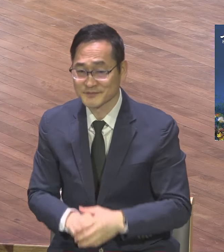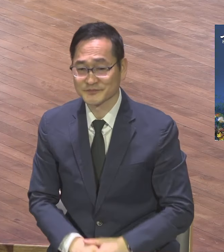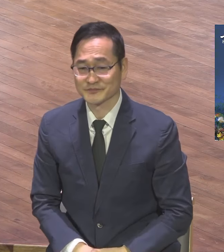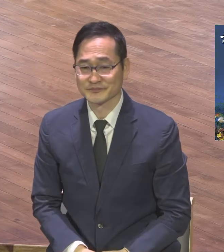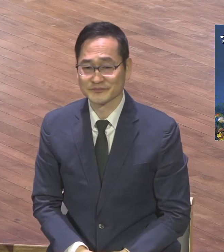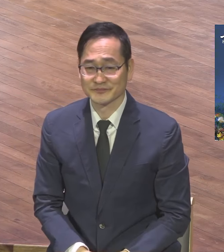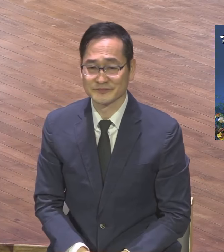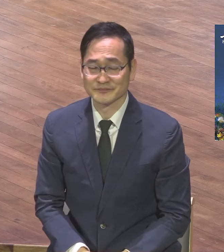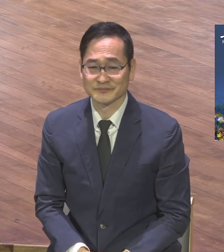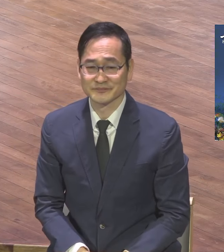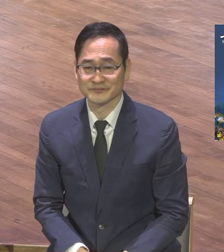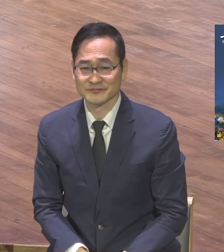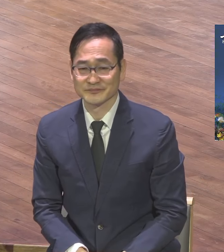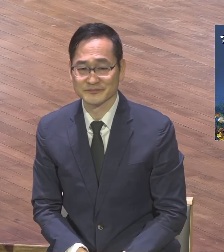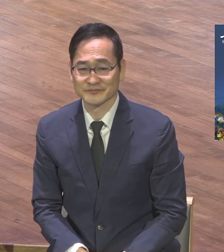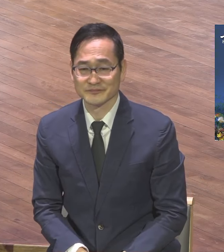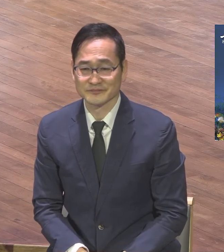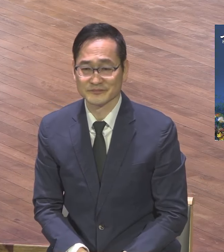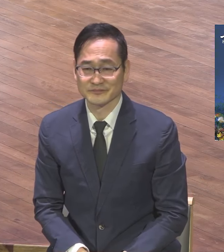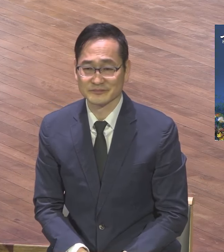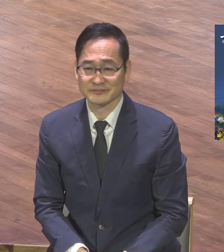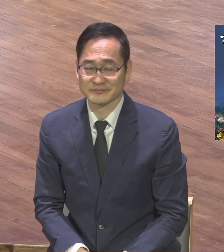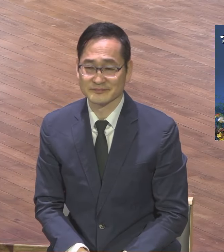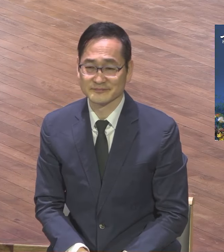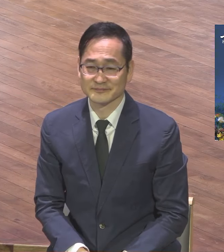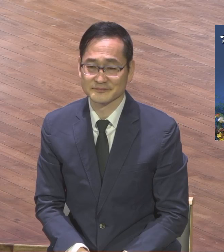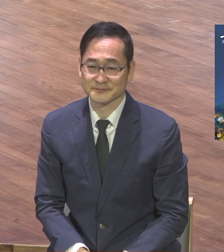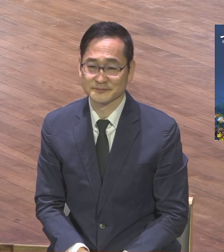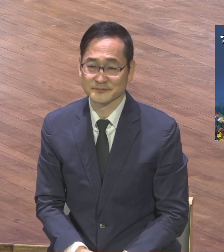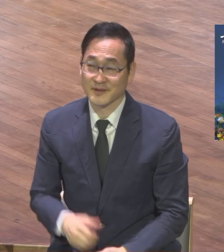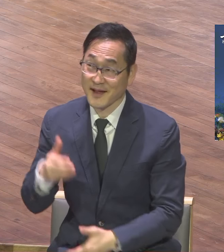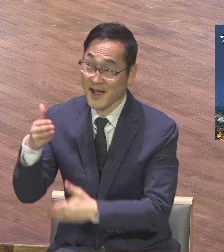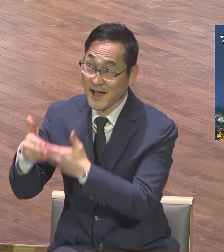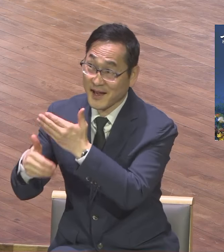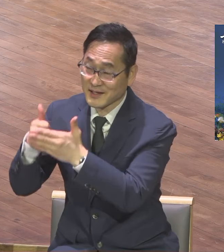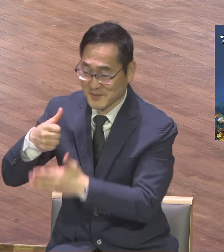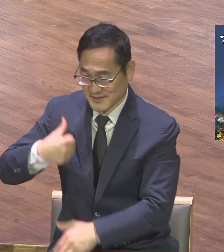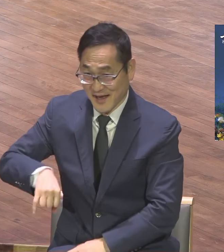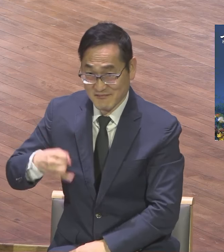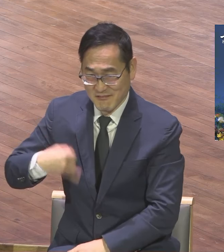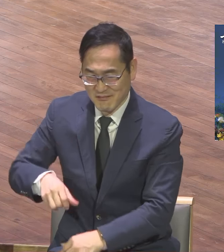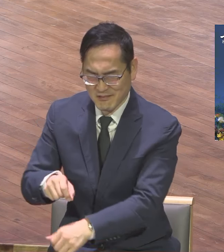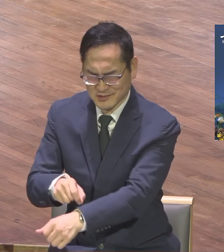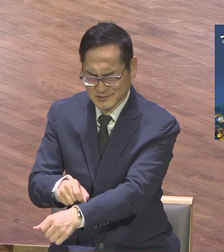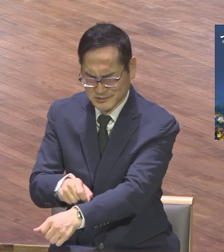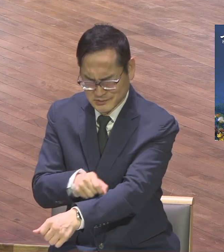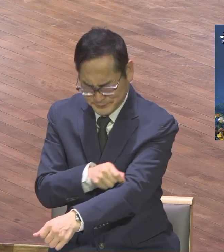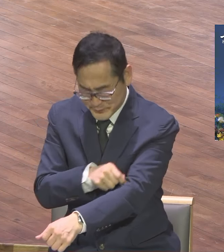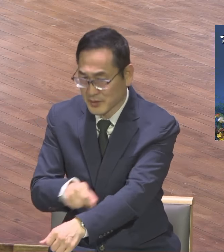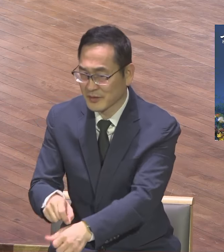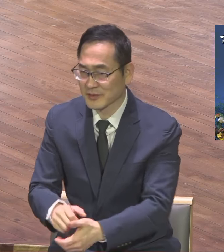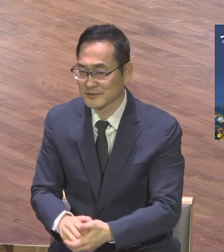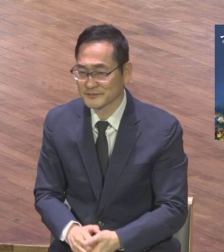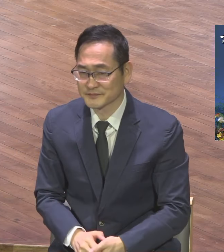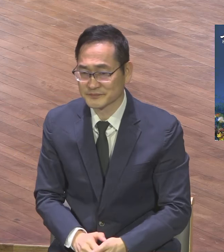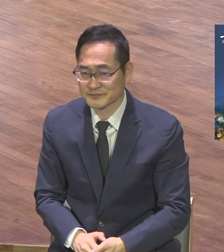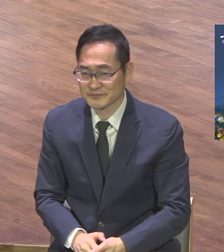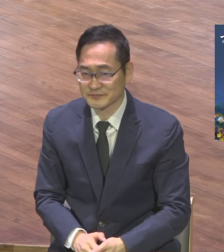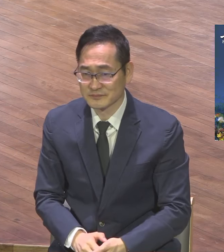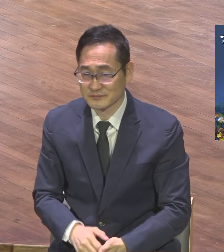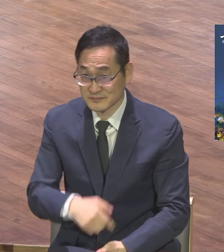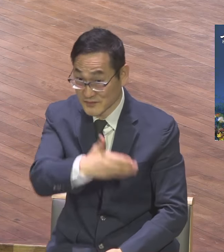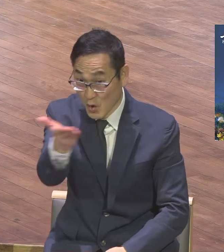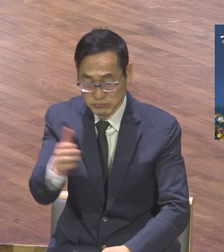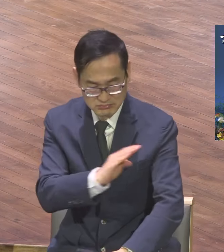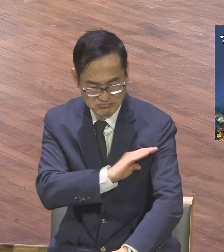해도 여러분 영적 VIP예요. 신분이 다릅니다. 여러분이 주어진 권세를 여러분 사용을 안 해서